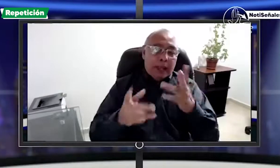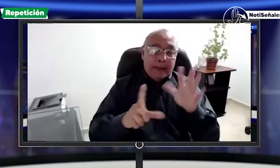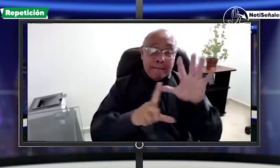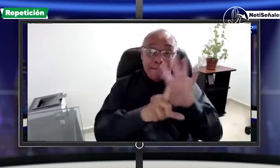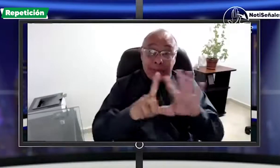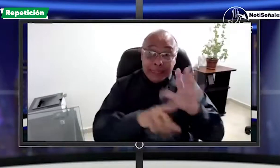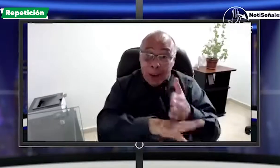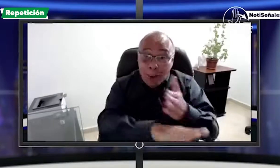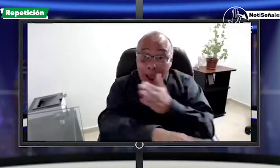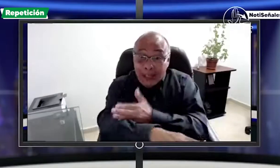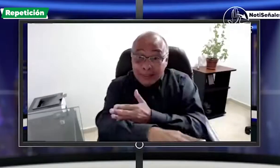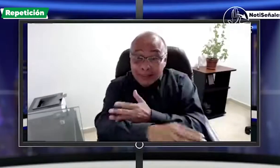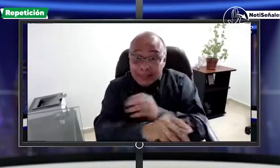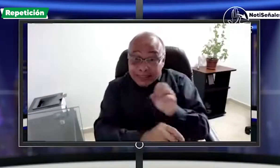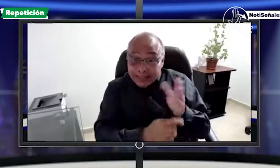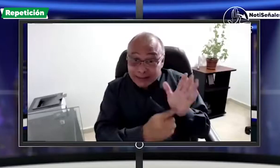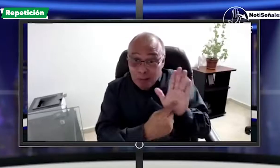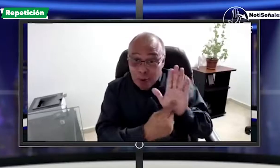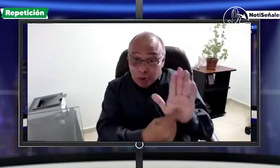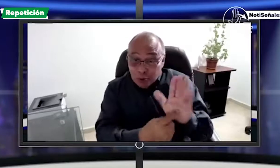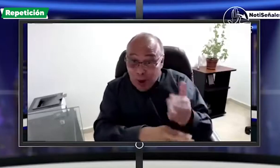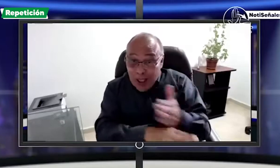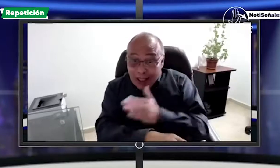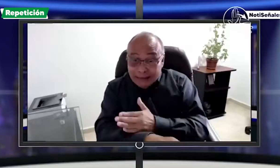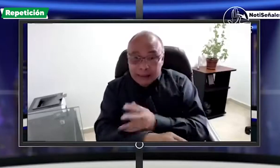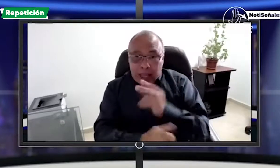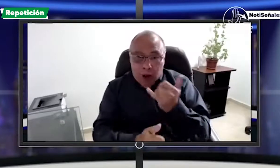Lenguaje En Los Diferentes Medios De Comunicación